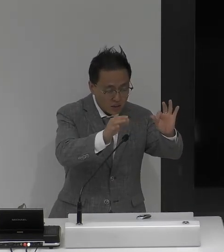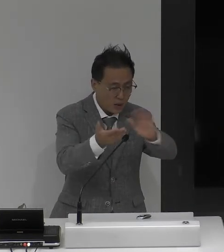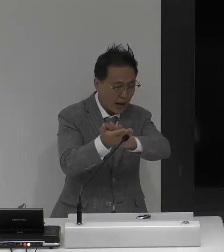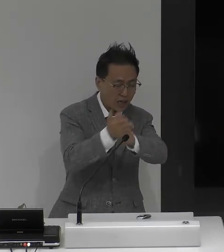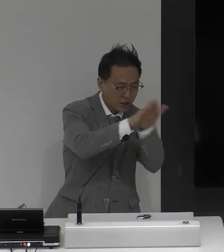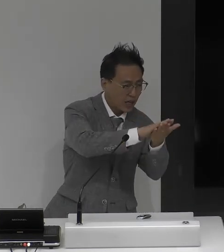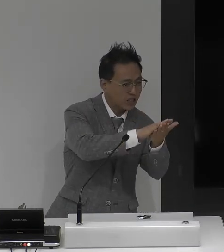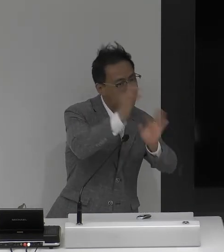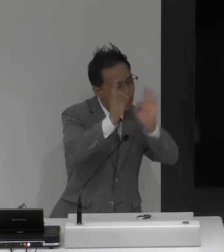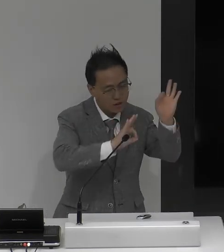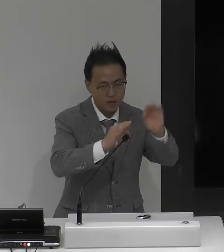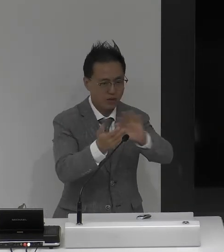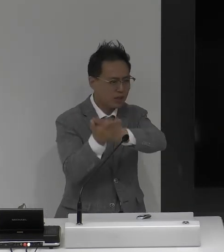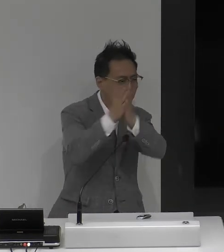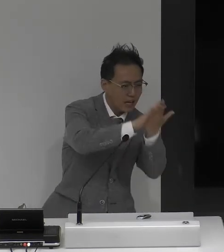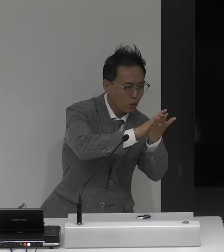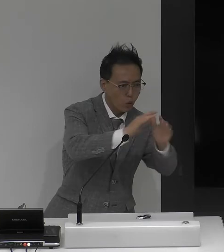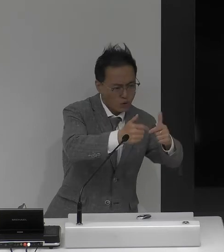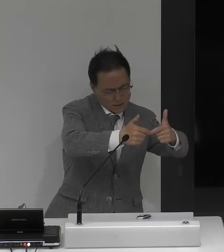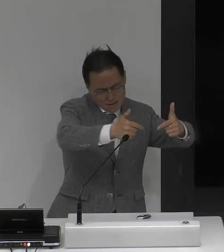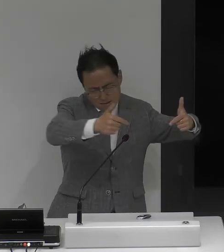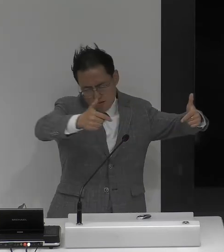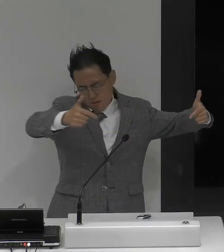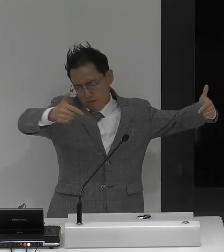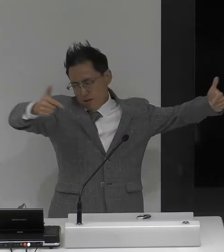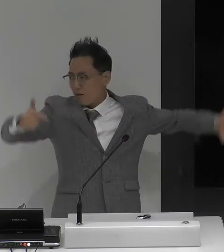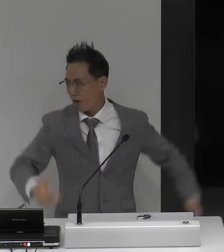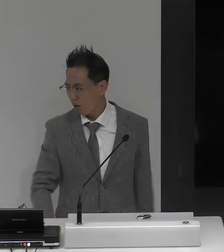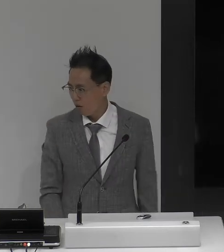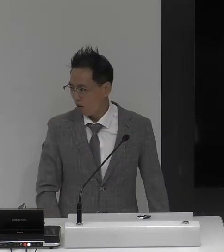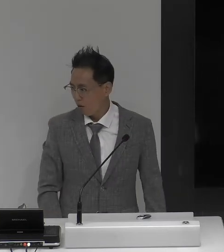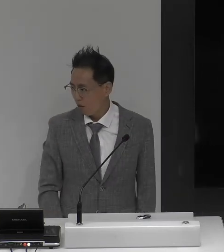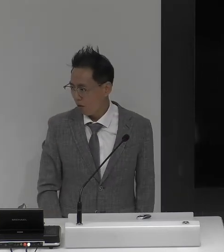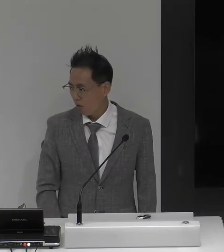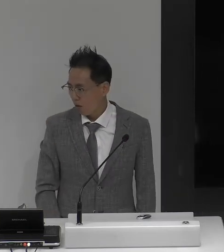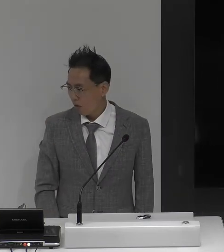아까 전에 제가 실수했는데요, 이게 아니고 이거예요.